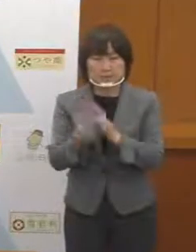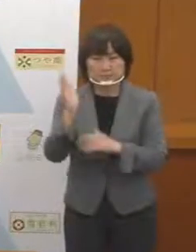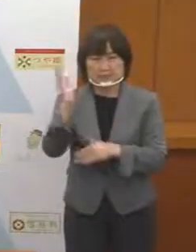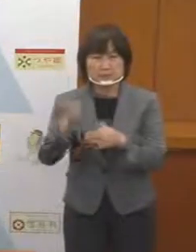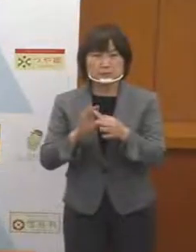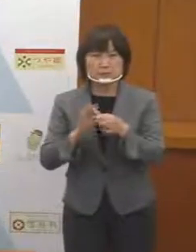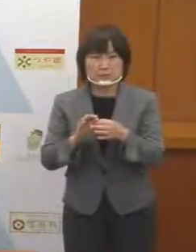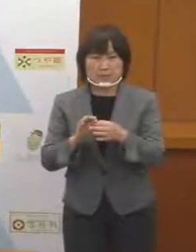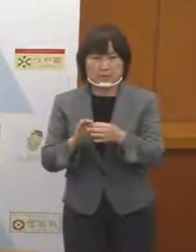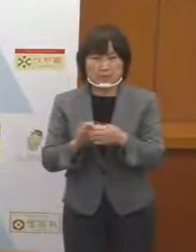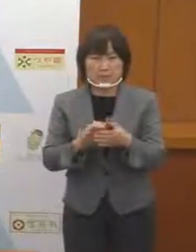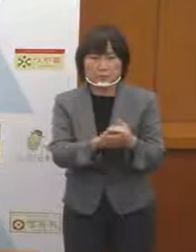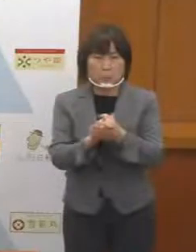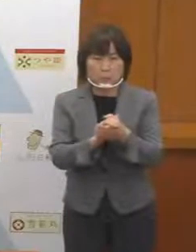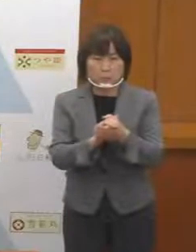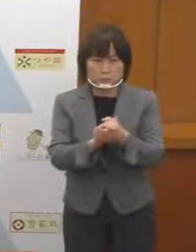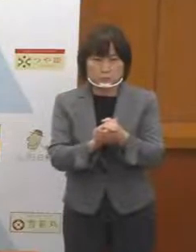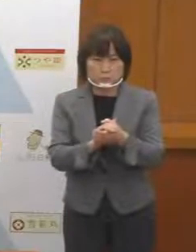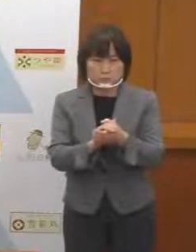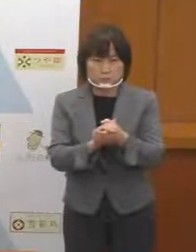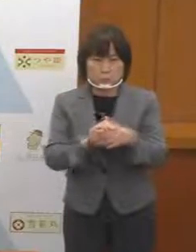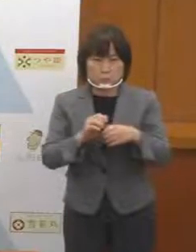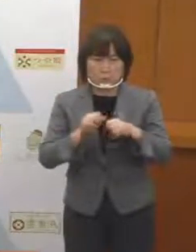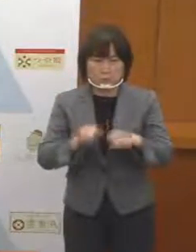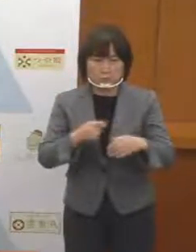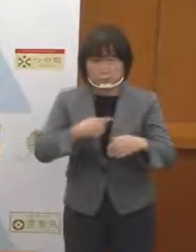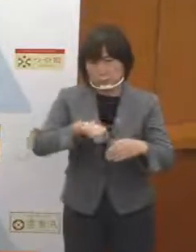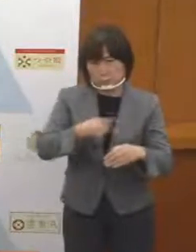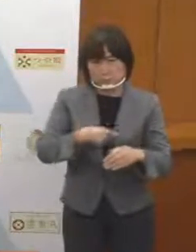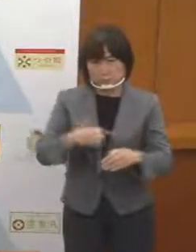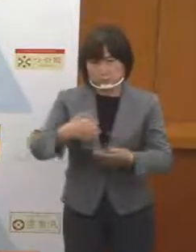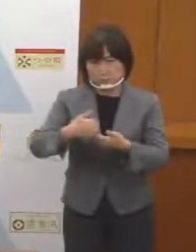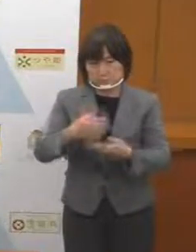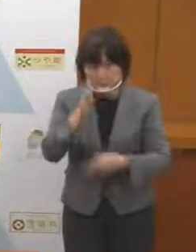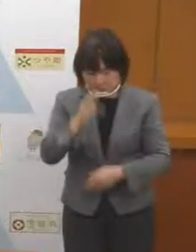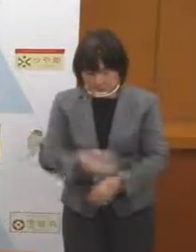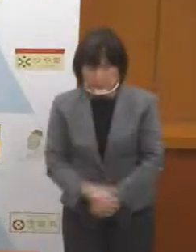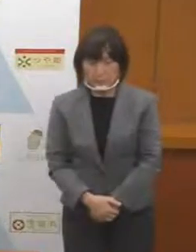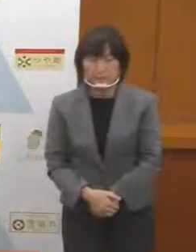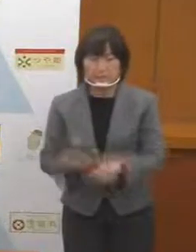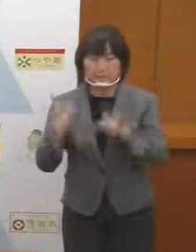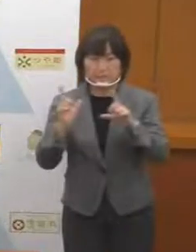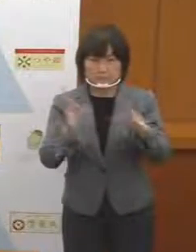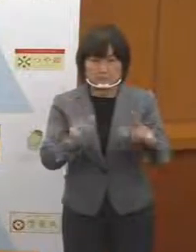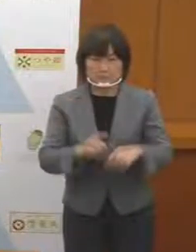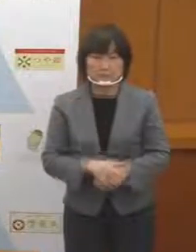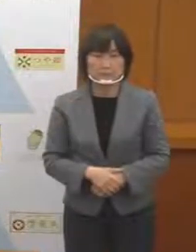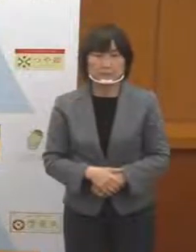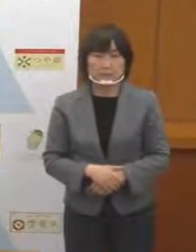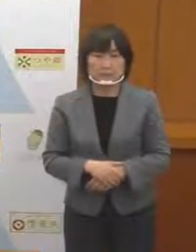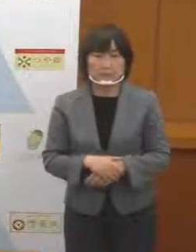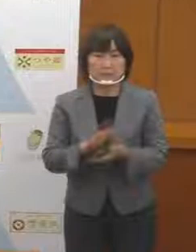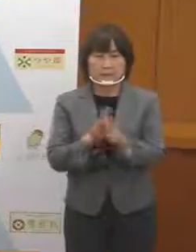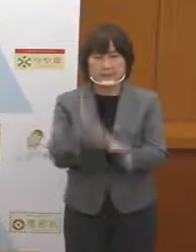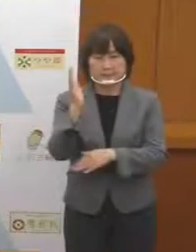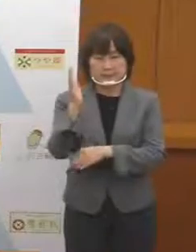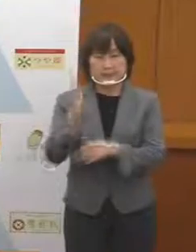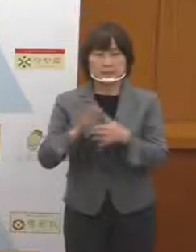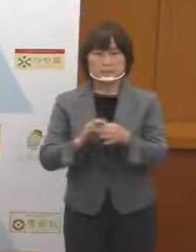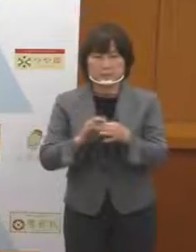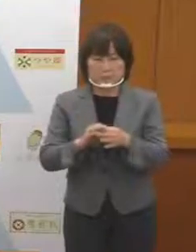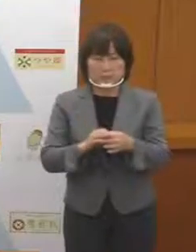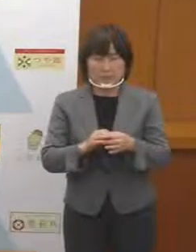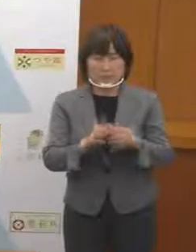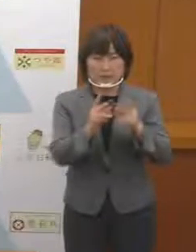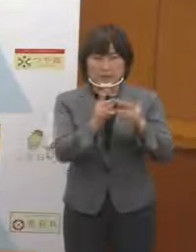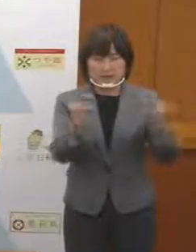あの連携協力を図っていかれるお考えなのかを教えてくださいハイあの本当にあの県政にはすさまざまな課題